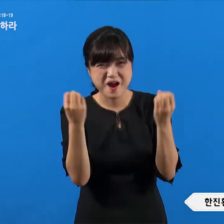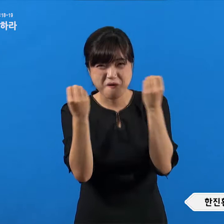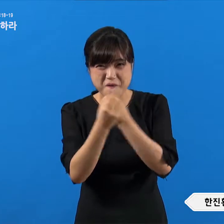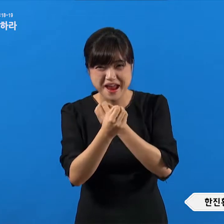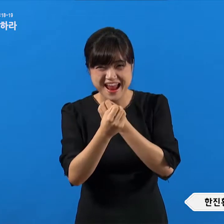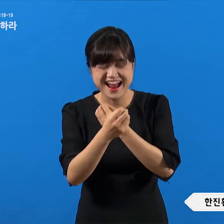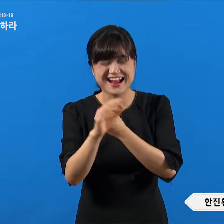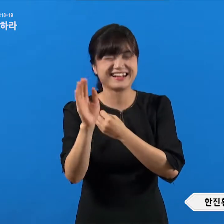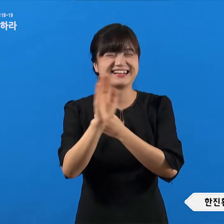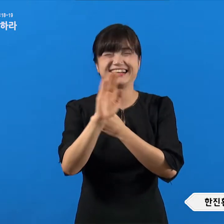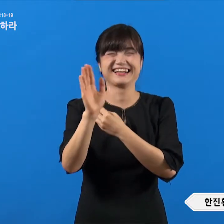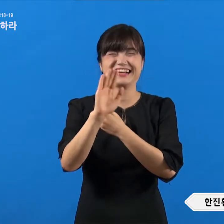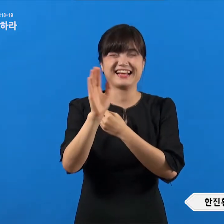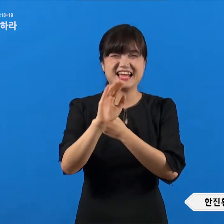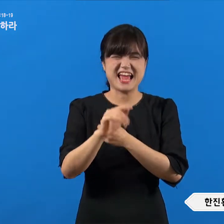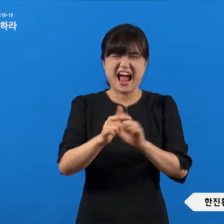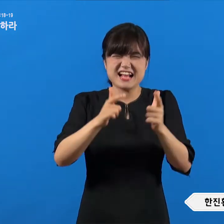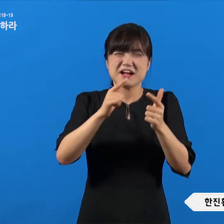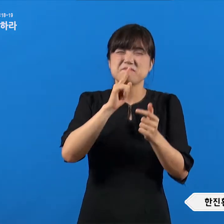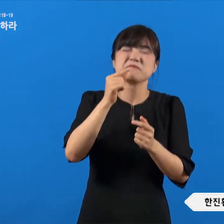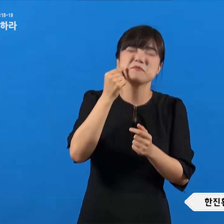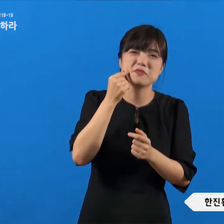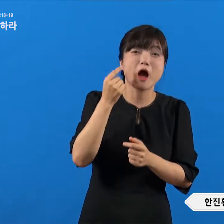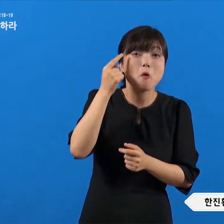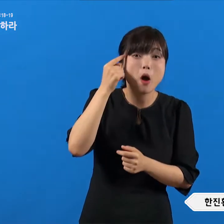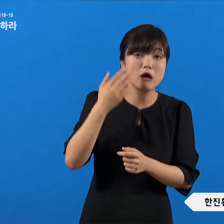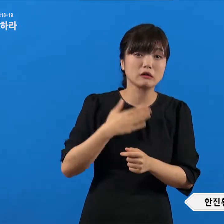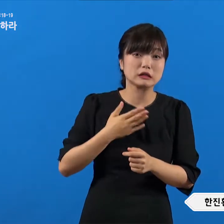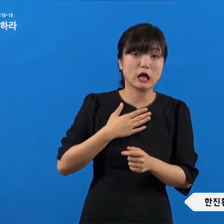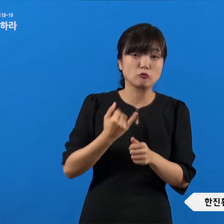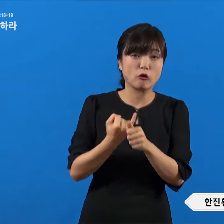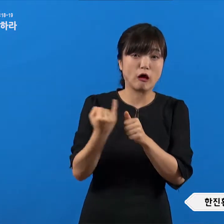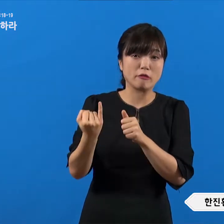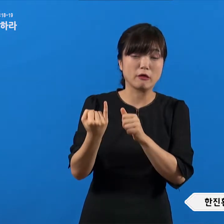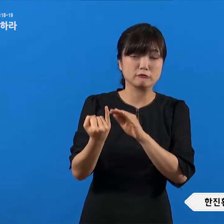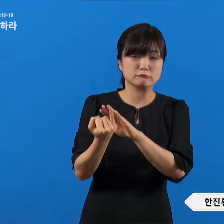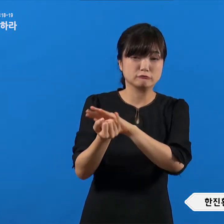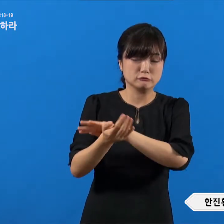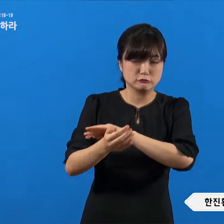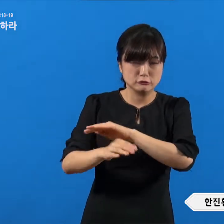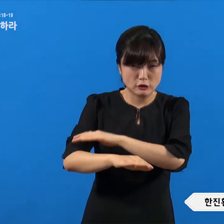아니라고는 말은 못하겠습니다. 저도 이제 노후 관리에 들어가야죠.